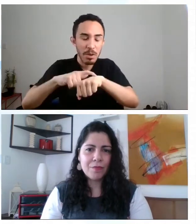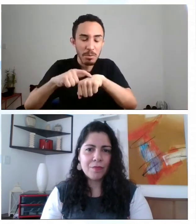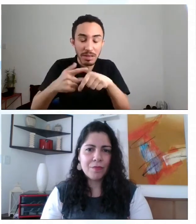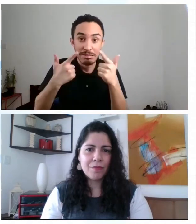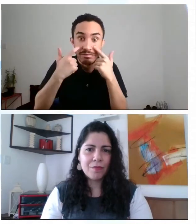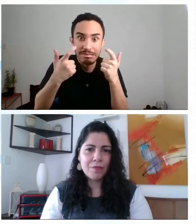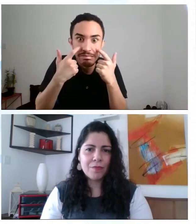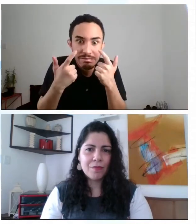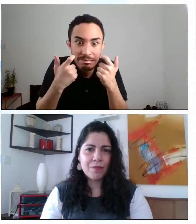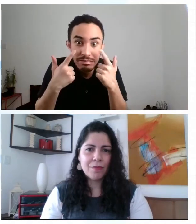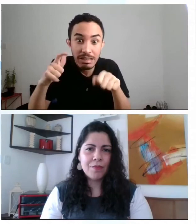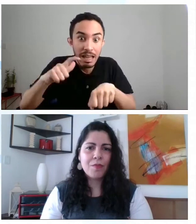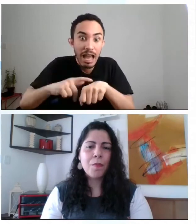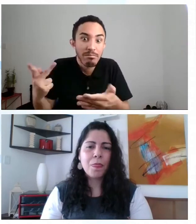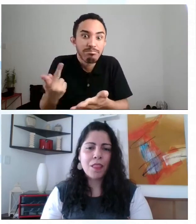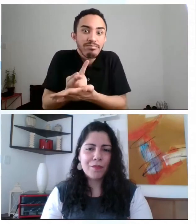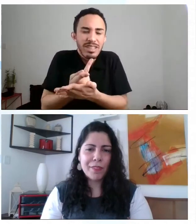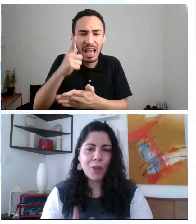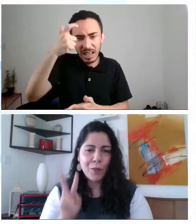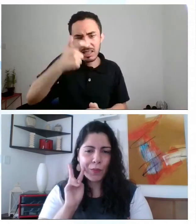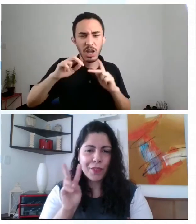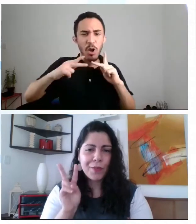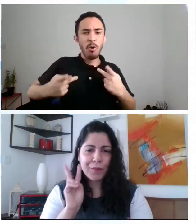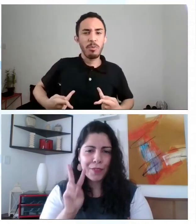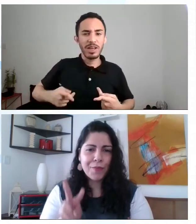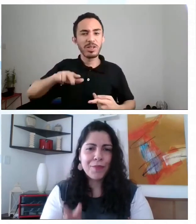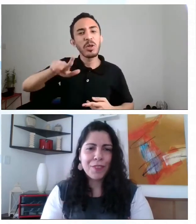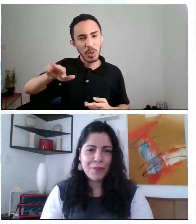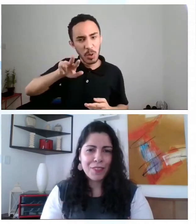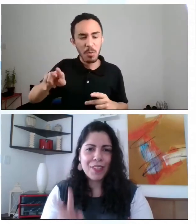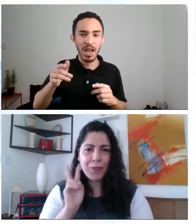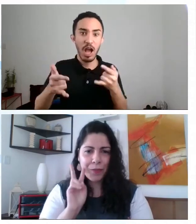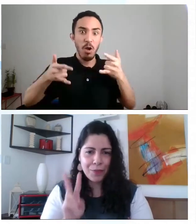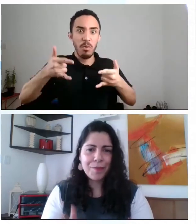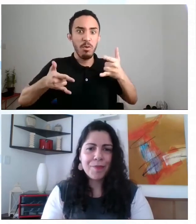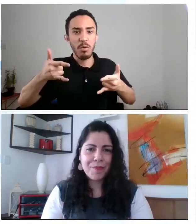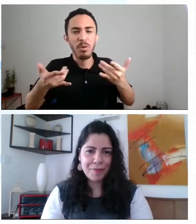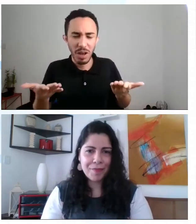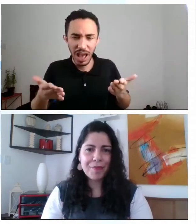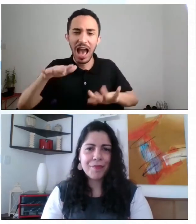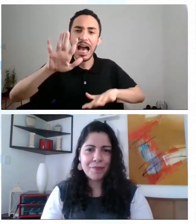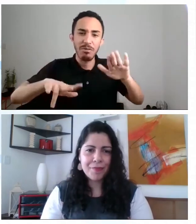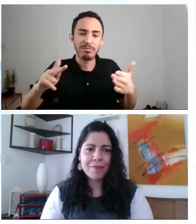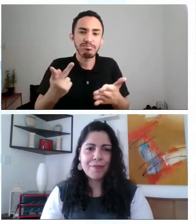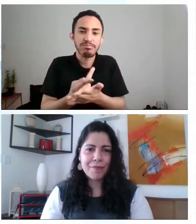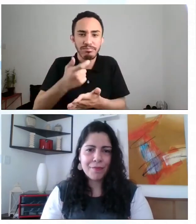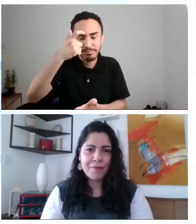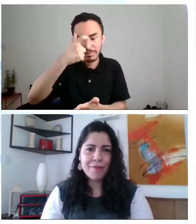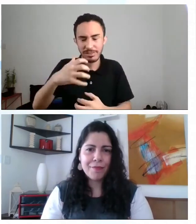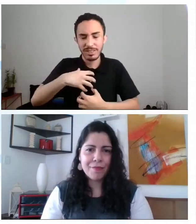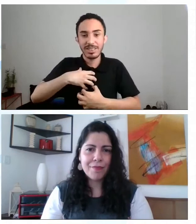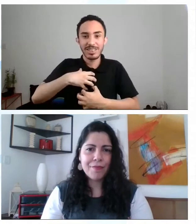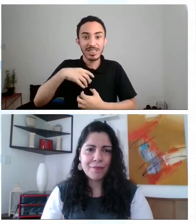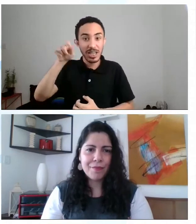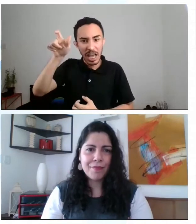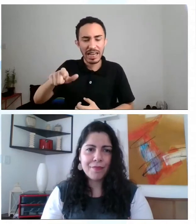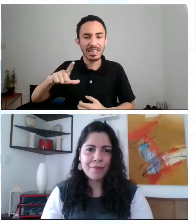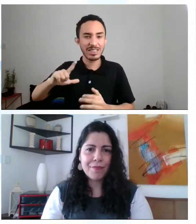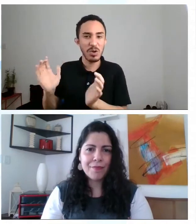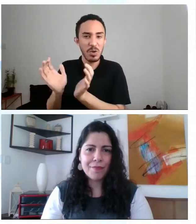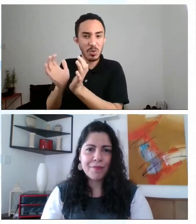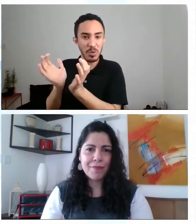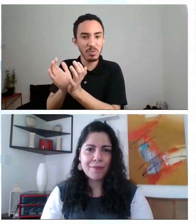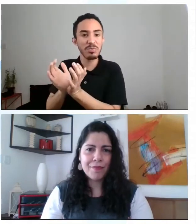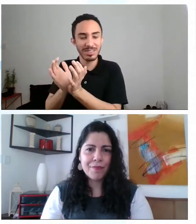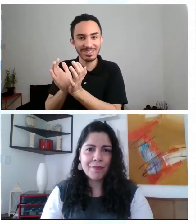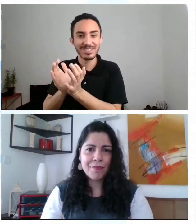vezes é isso, a gente é humano, não é máquina. Então, claro, de vez em quando, a gente vai passar por situações assim, mas ele lá tinha uma equipe